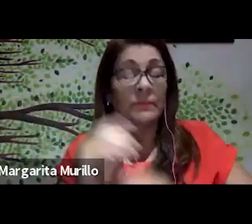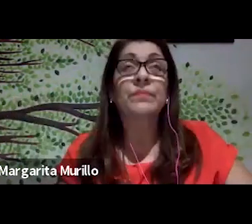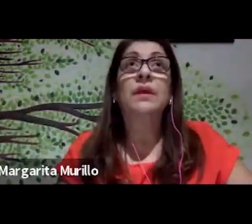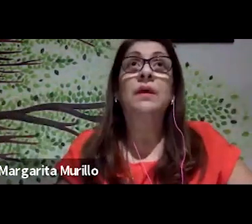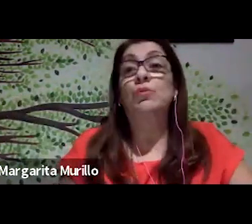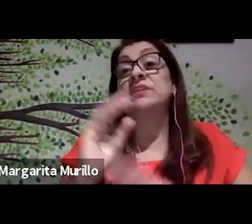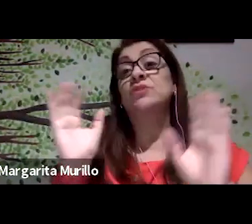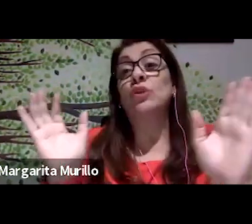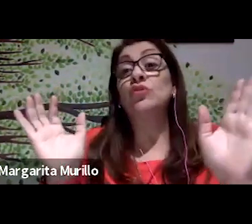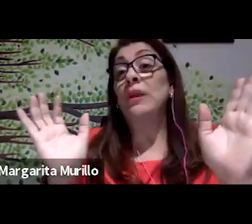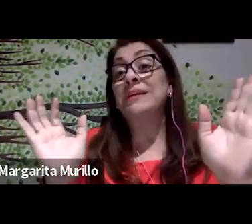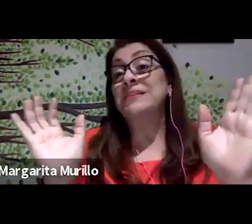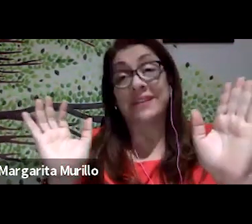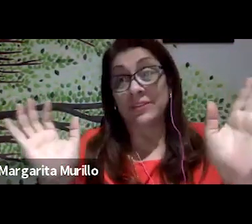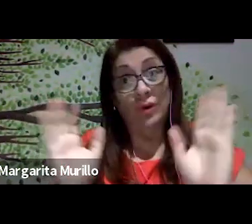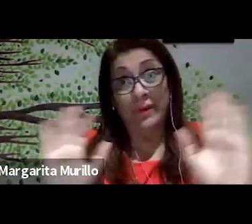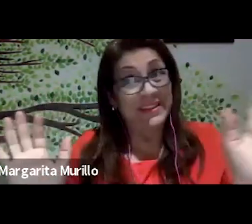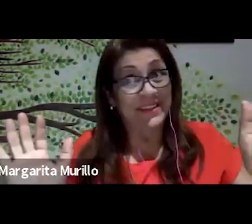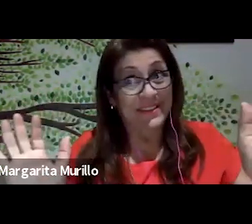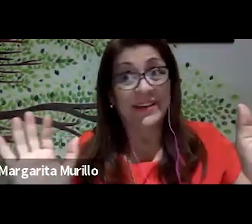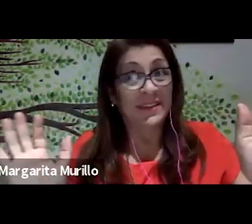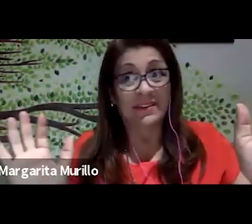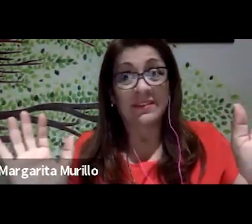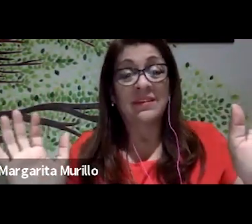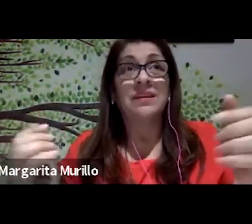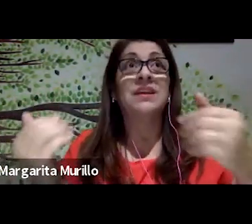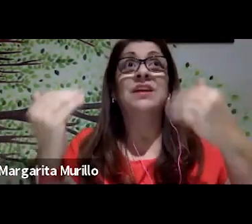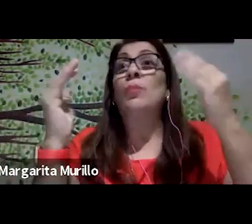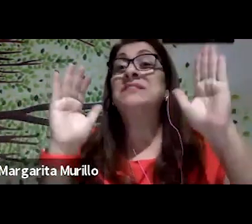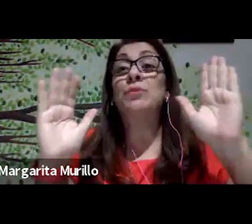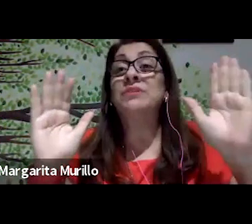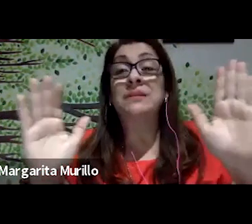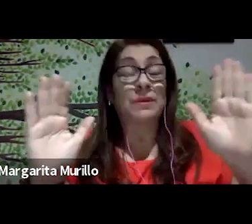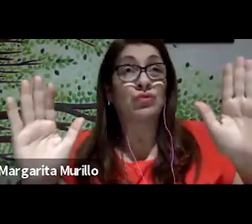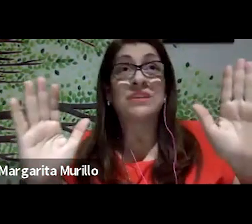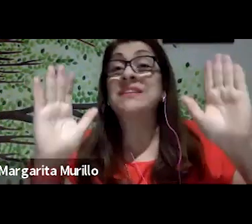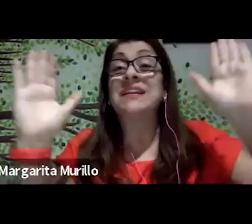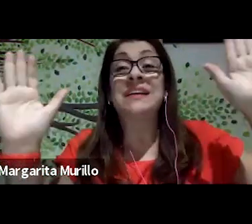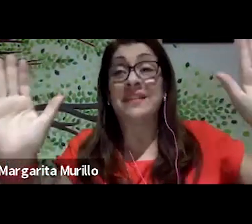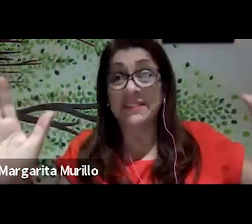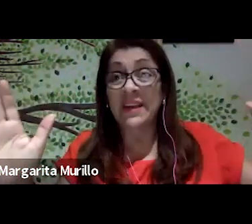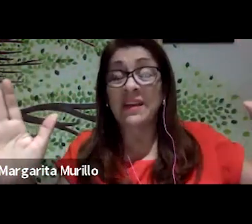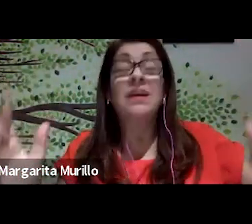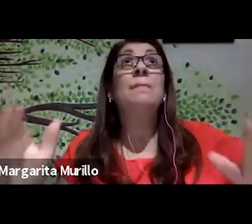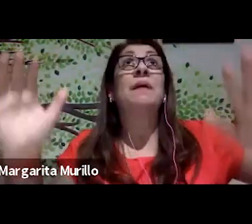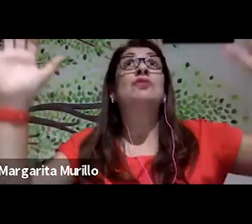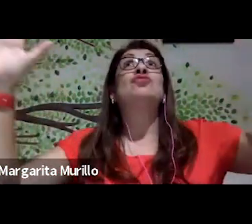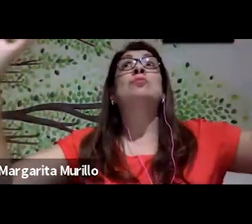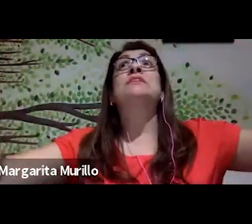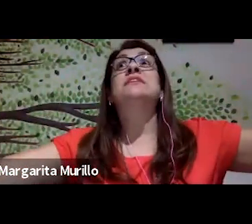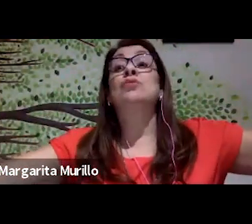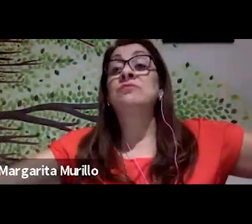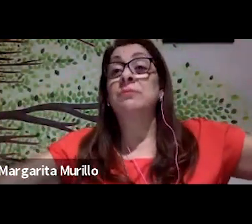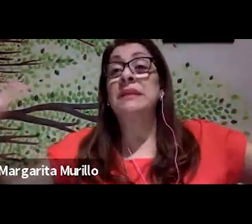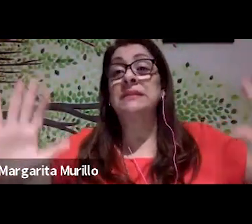puede ser gorda porque si no no la va a desarmar no la va a desear nadie y lo más importante para usted es que alguien la desee para que